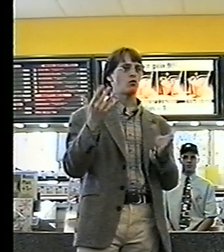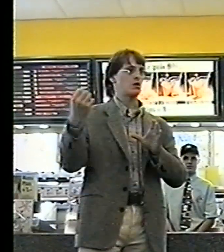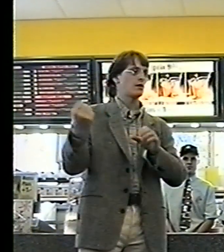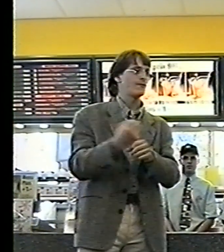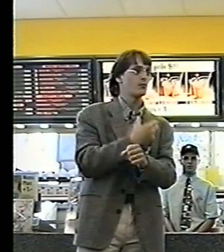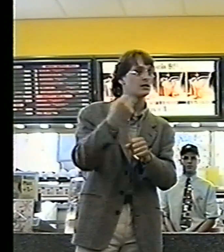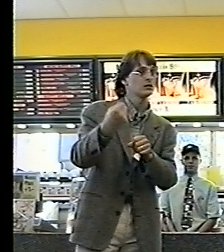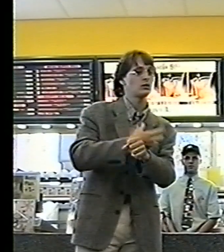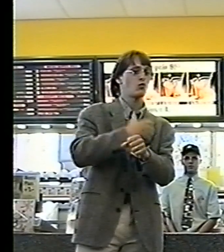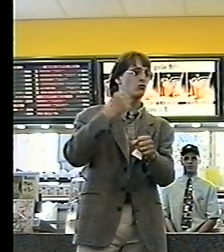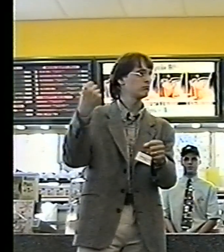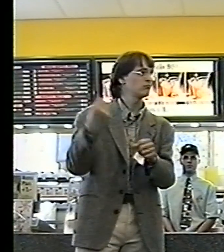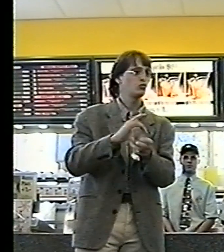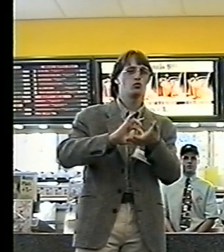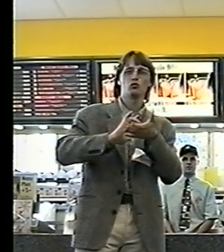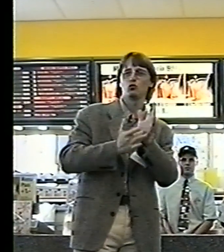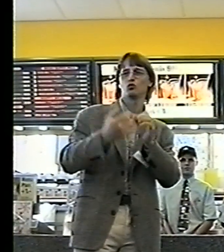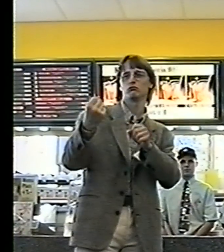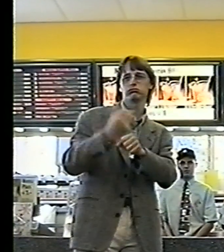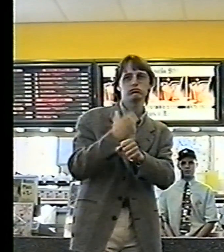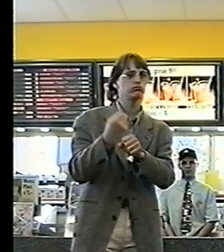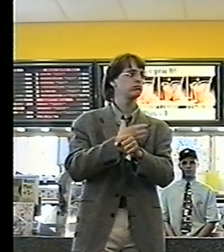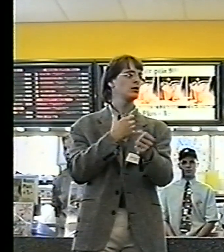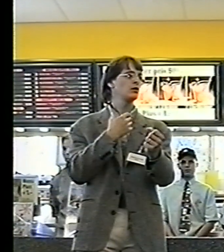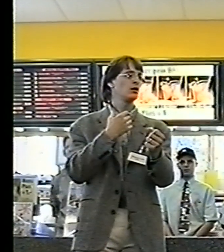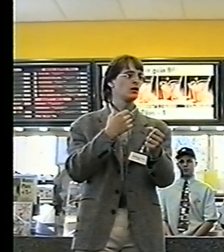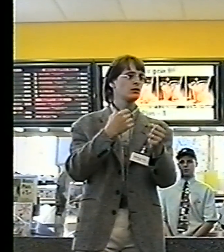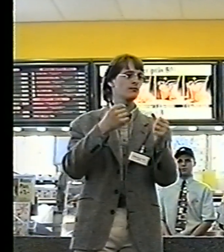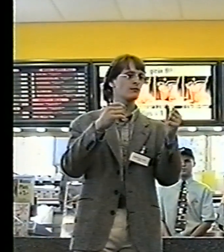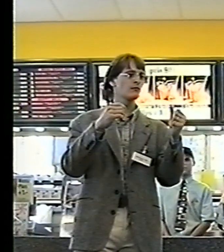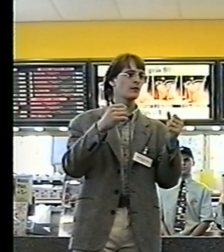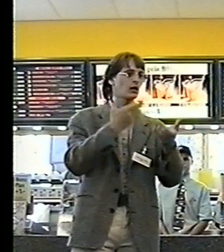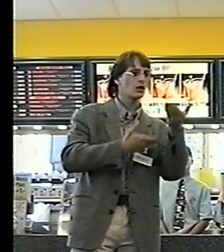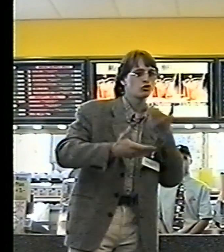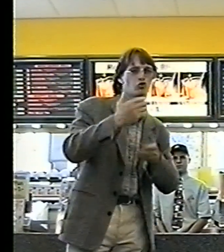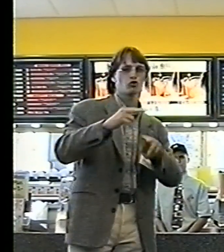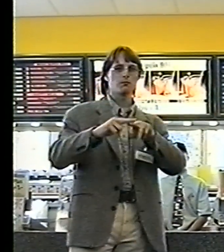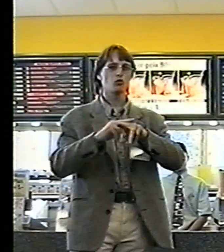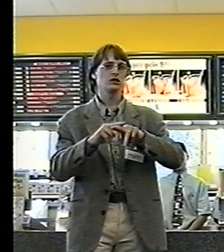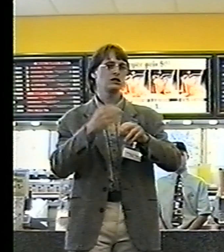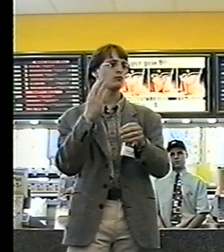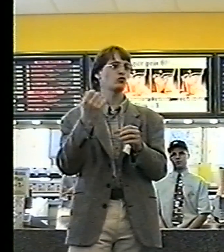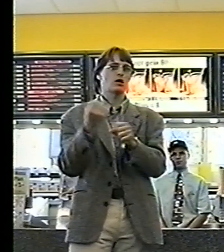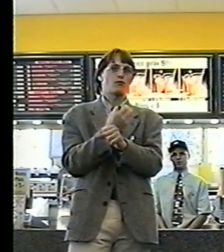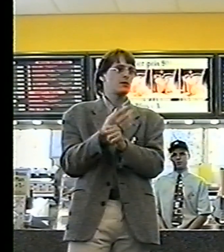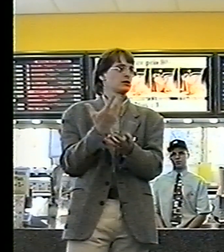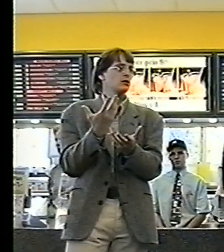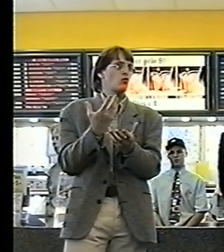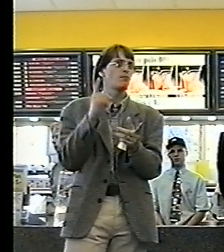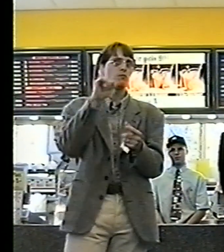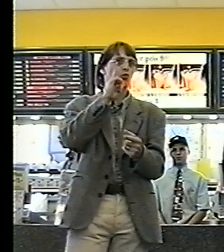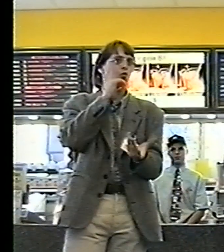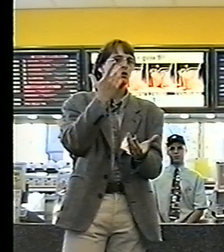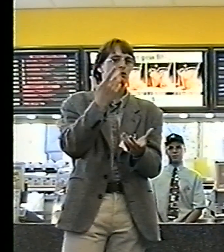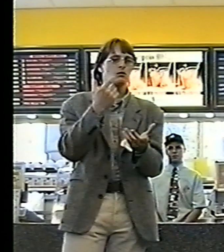ainsi l'isolement des sourds. Les sourds, ce qui leur fait défaut le plus durement, ce sont les informations,